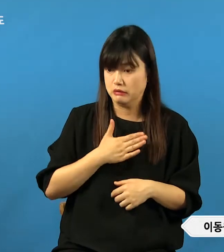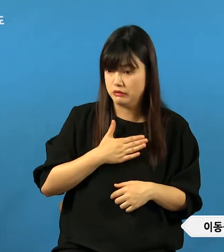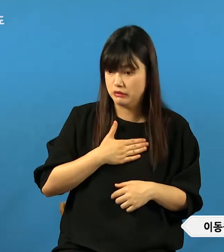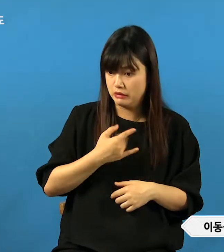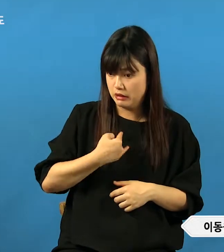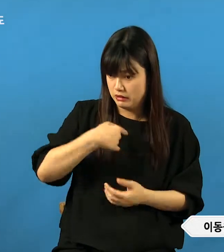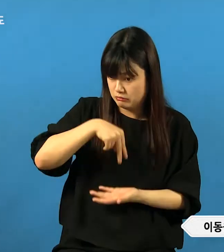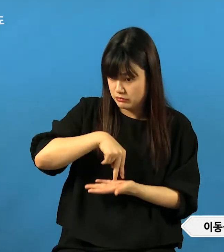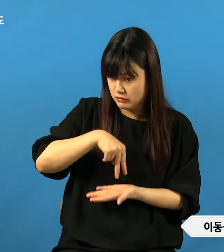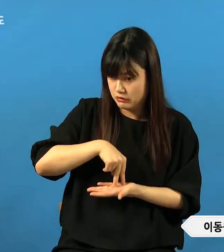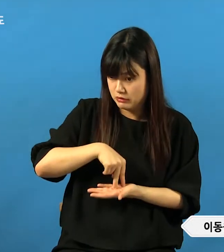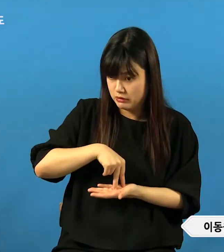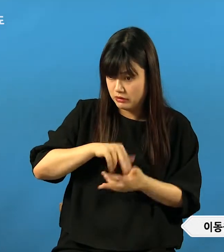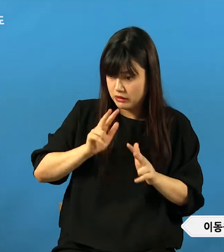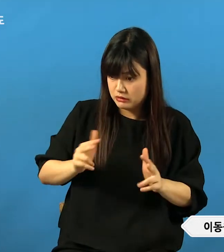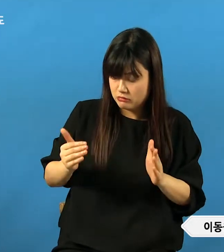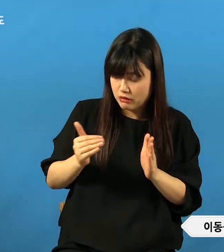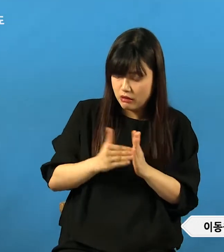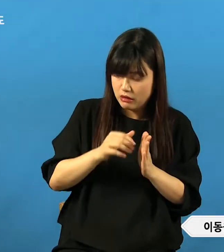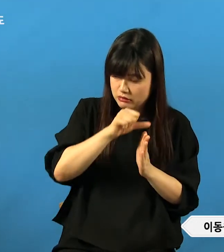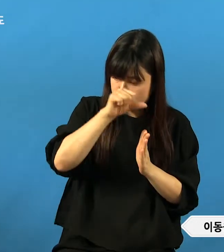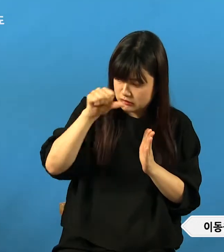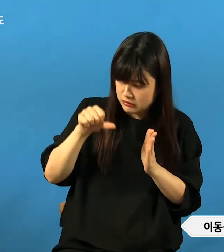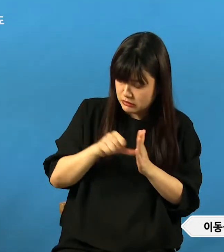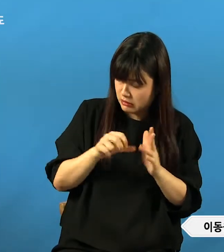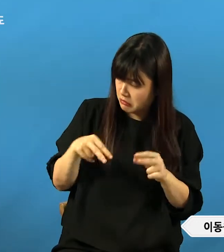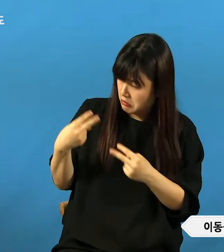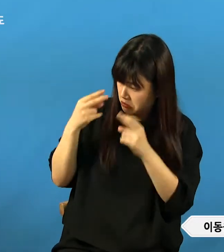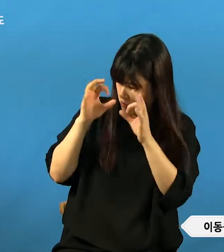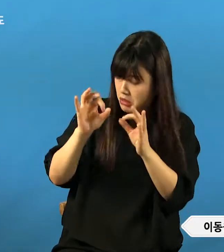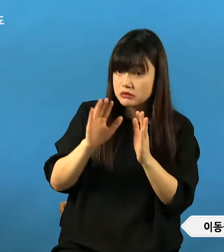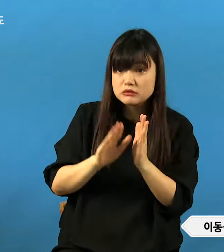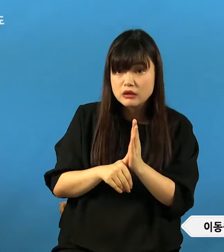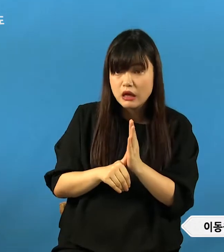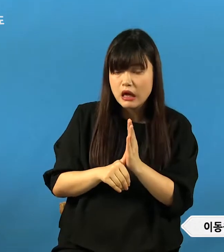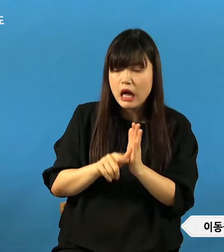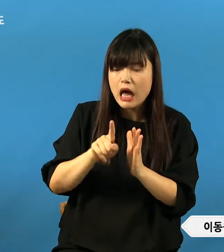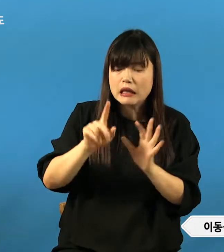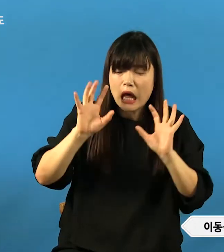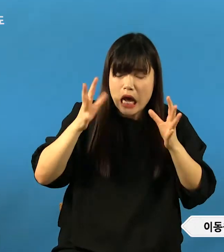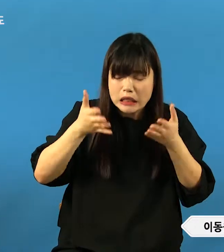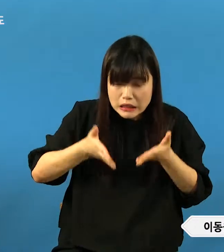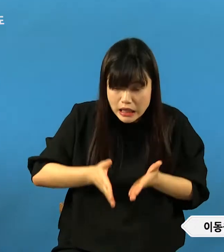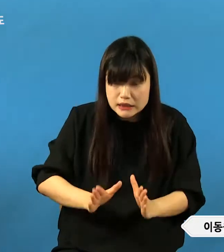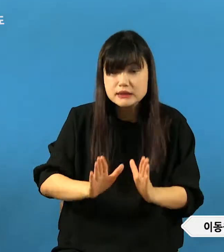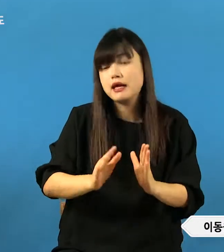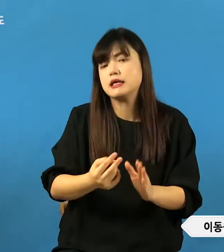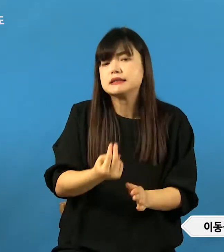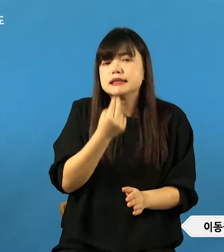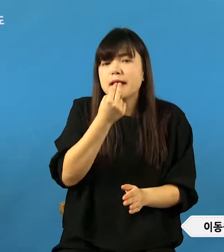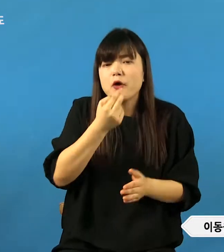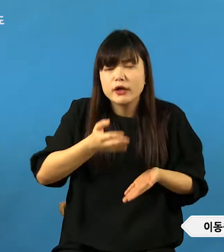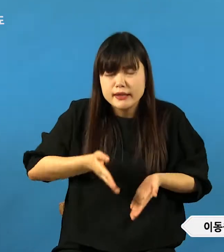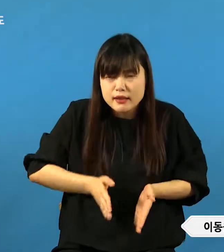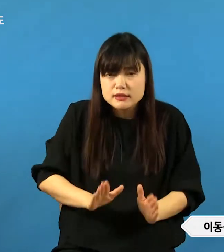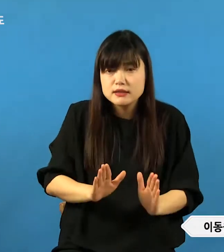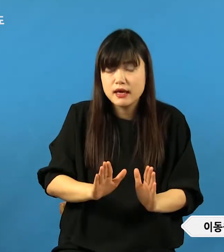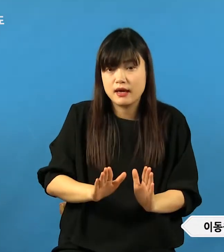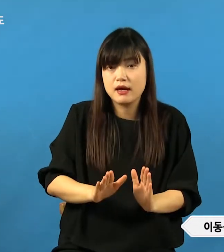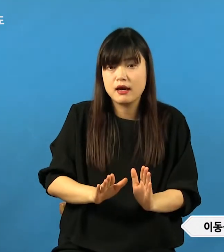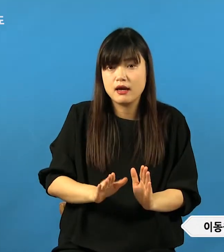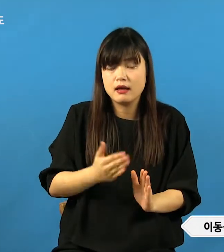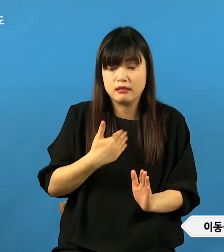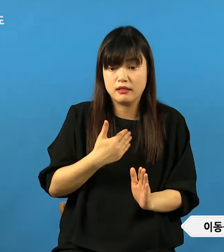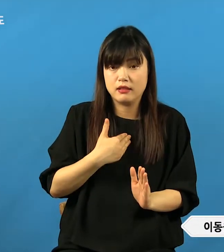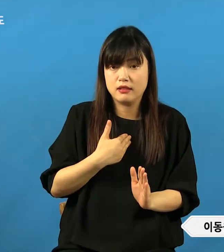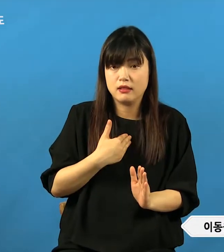내게는 말이요, 내가 살아온 짧은 인생을 통해서 한 아이의 탄생, 한 생명의 탄생만큼